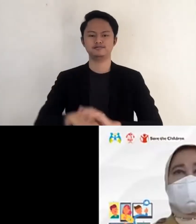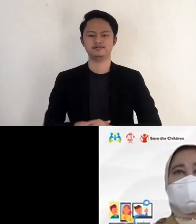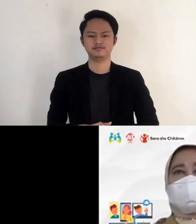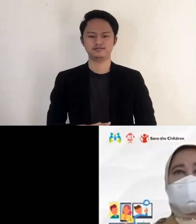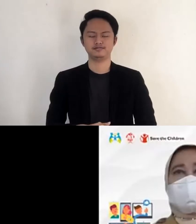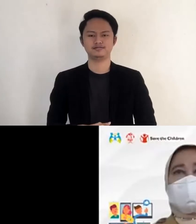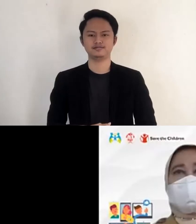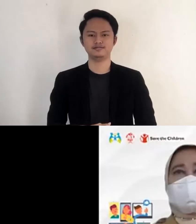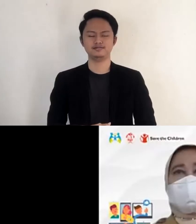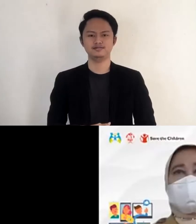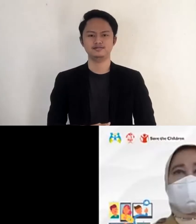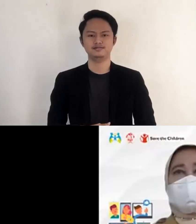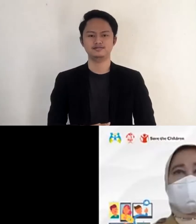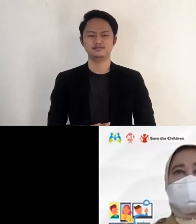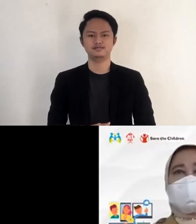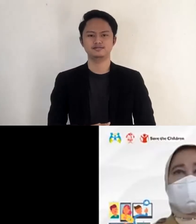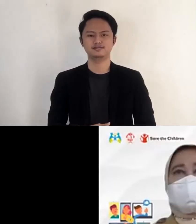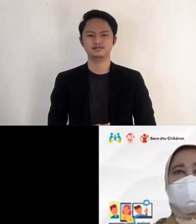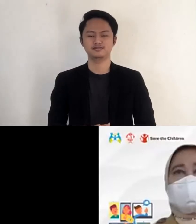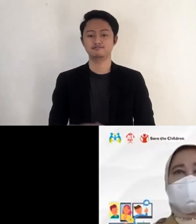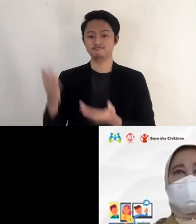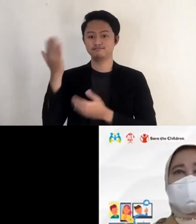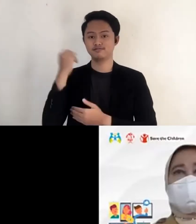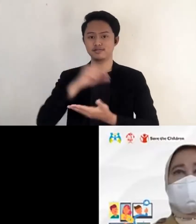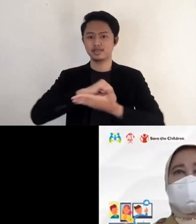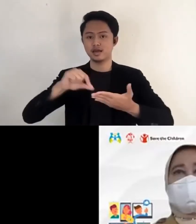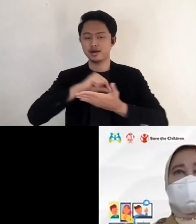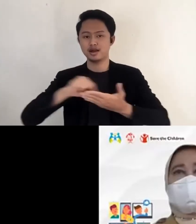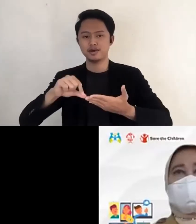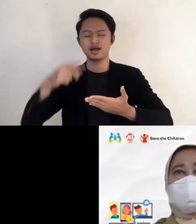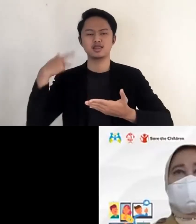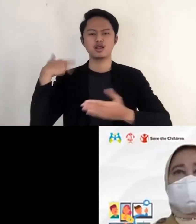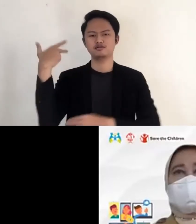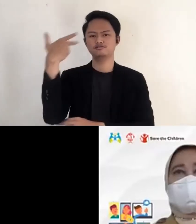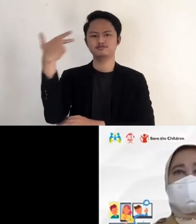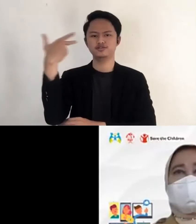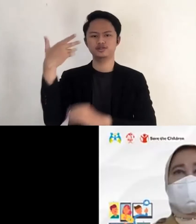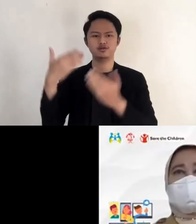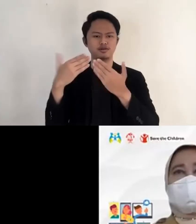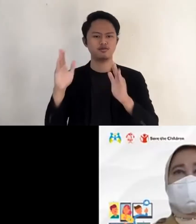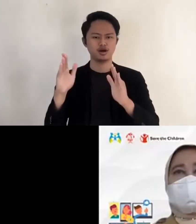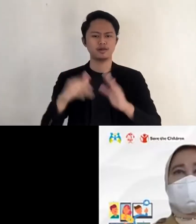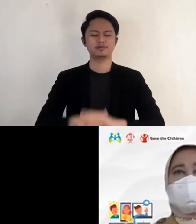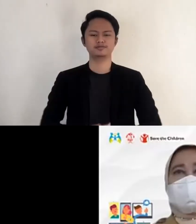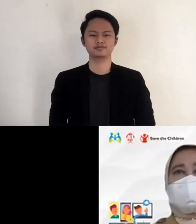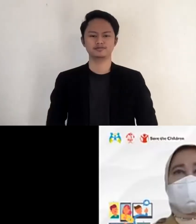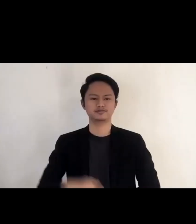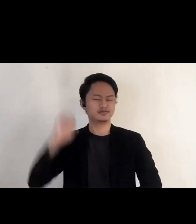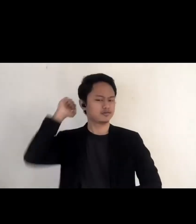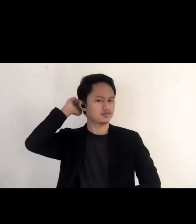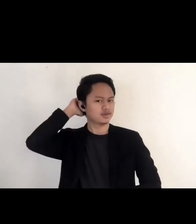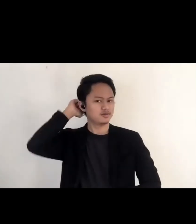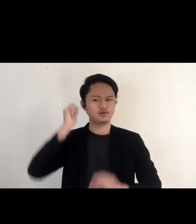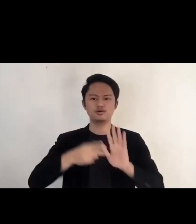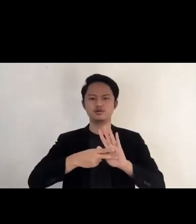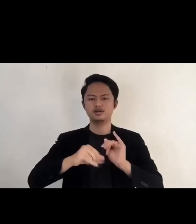Timur. Kepada teman-teman yang tadi saya sebutkan, boleh dinyalakan terlebih dahulu kameranya. Ibu Ning